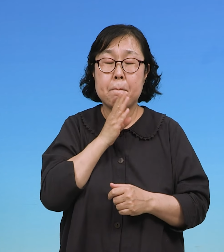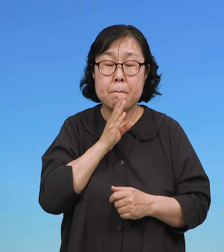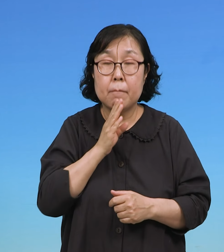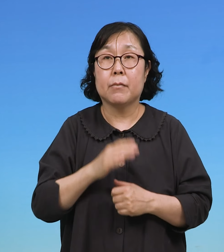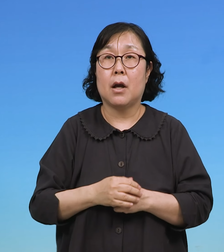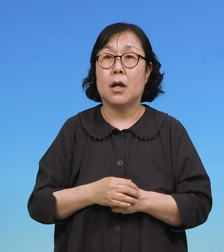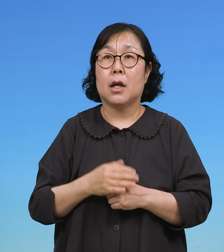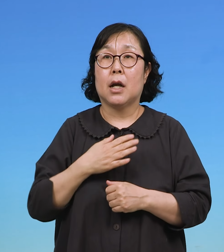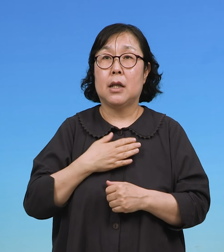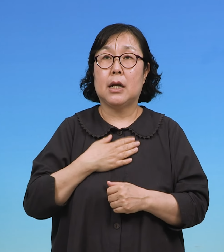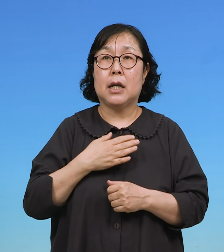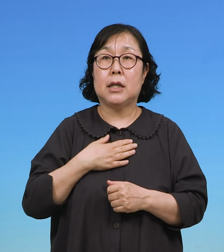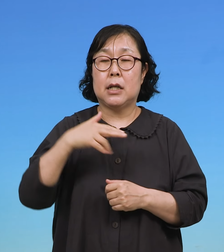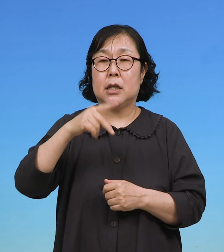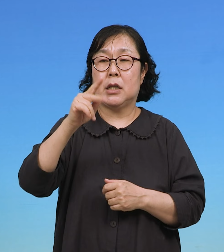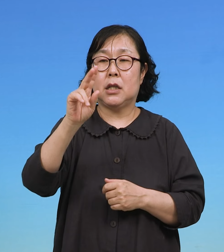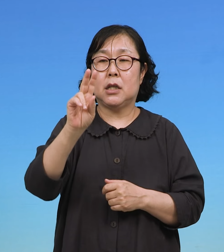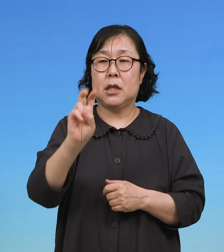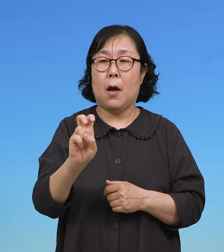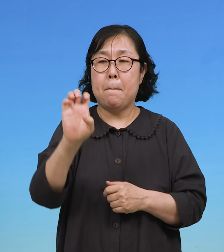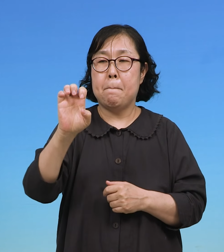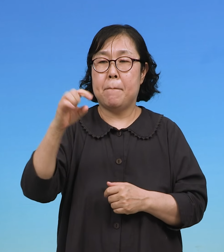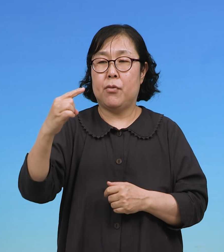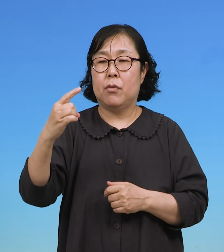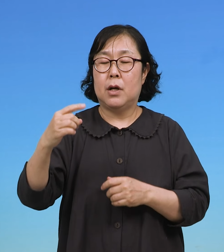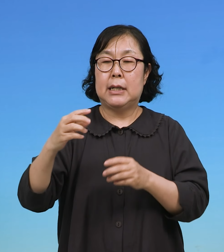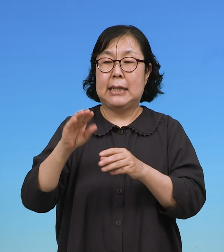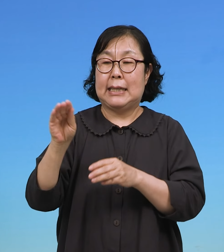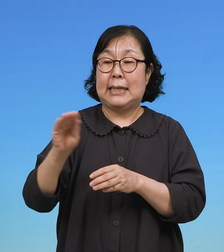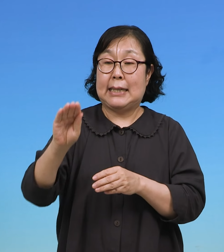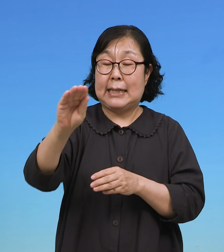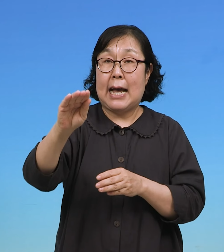배터리를 연결해서 시동 거는 걸 도와주려고 그러는데